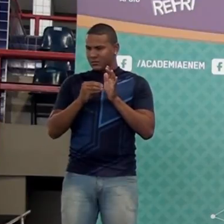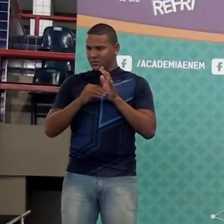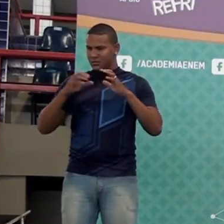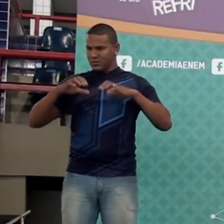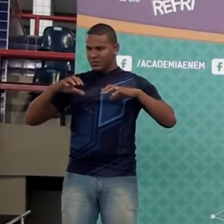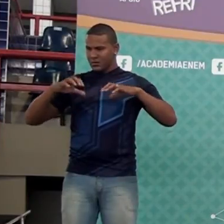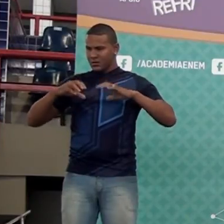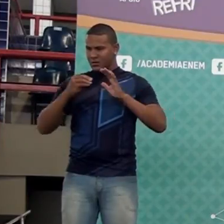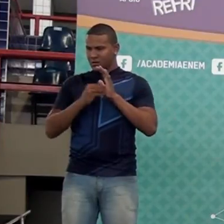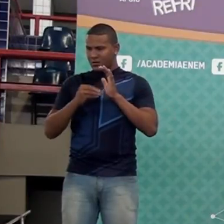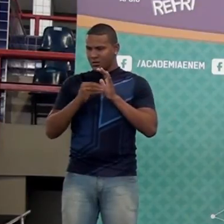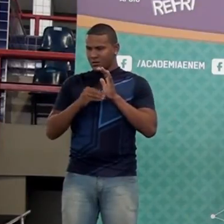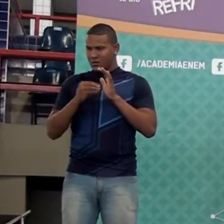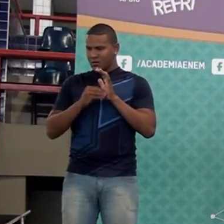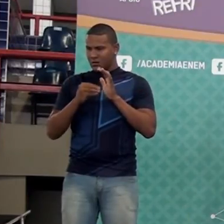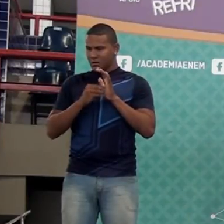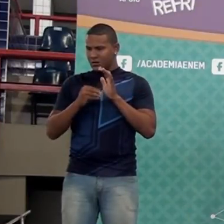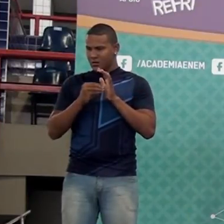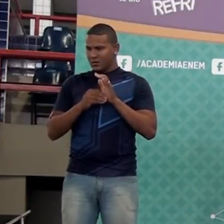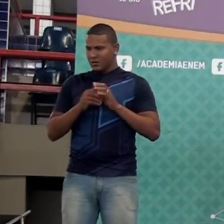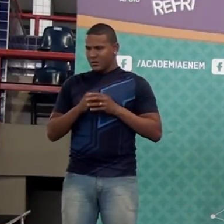Aqui em Fortaleza.